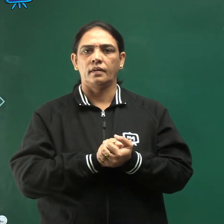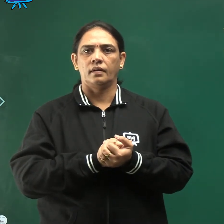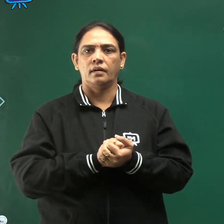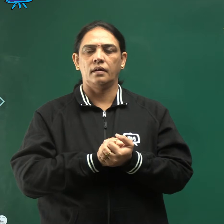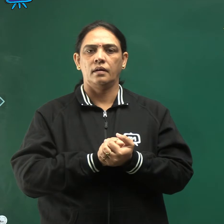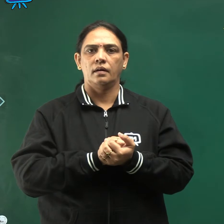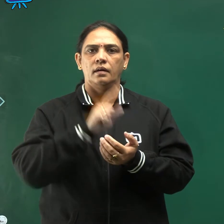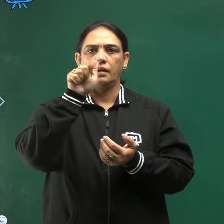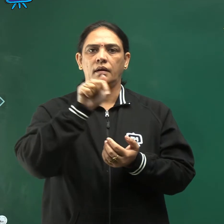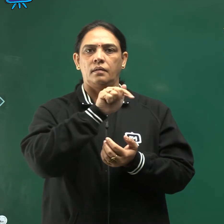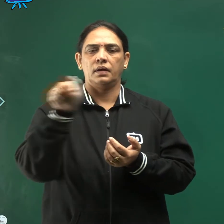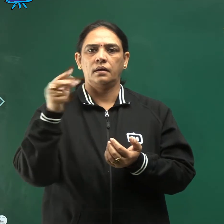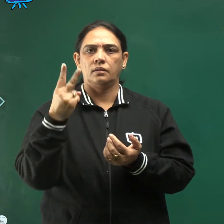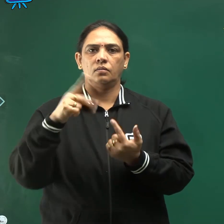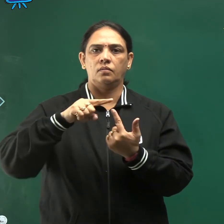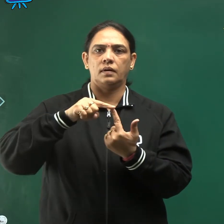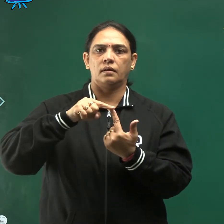वर्गमूल,